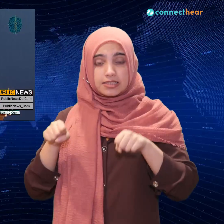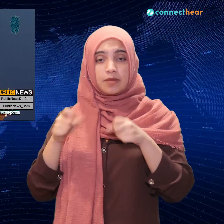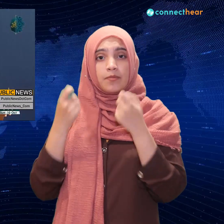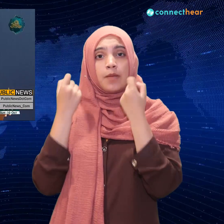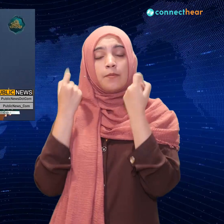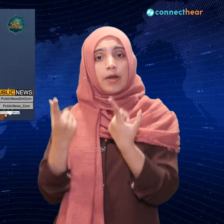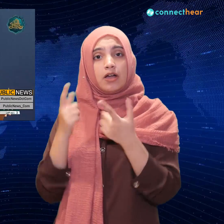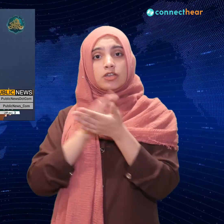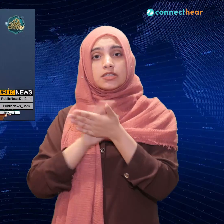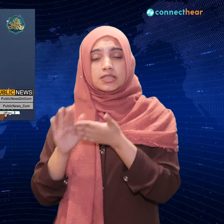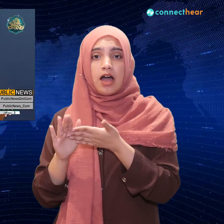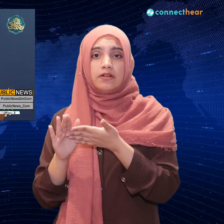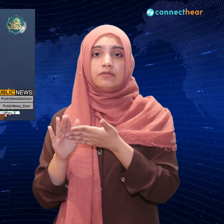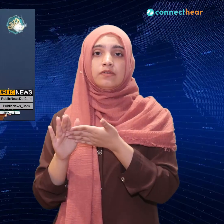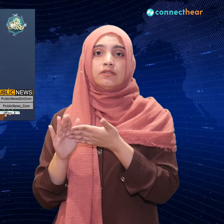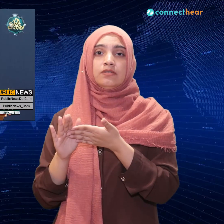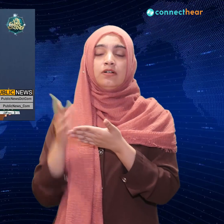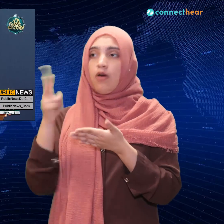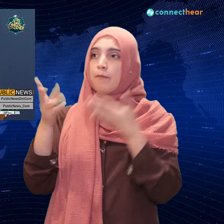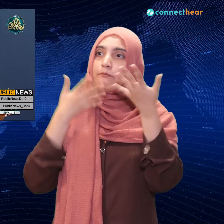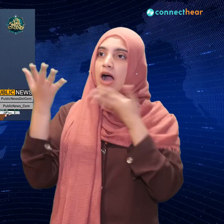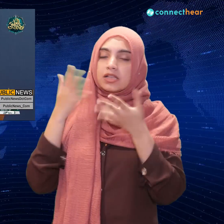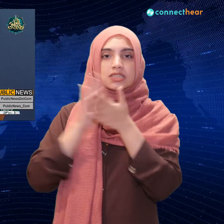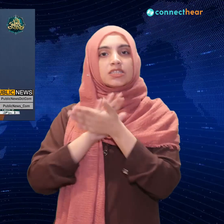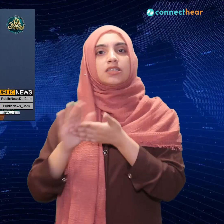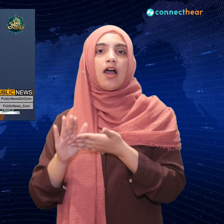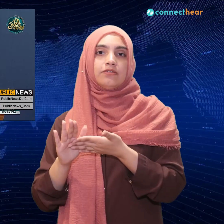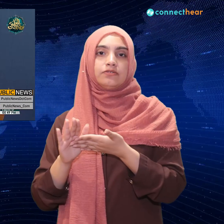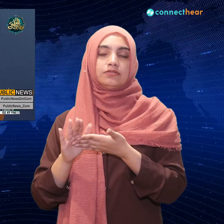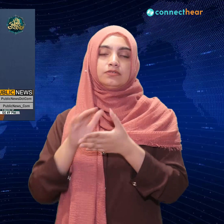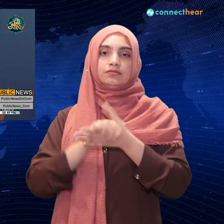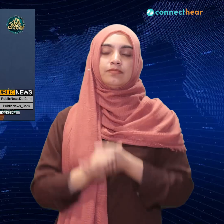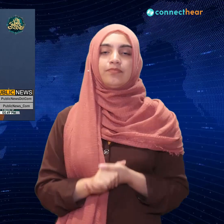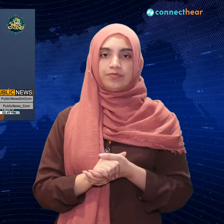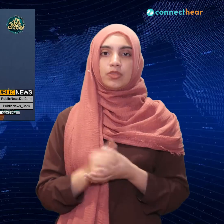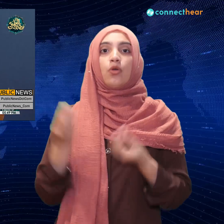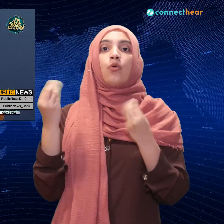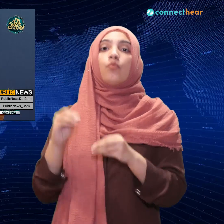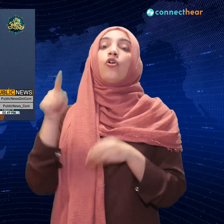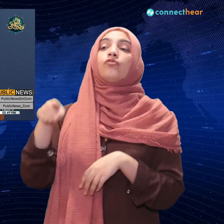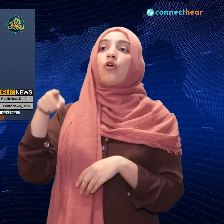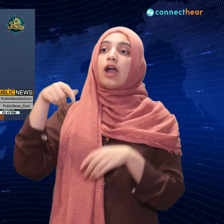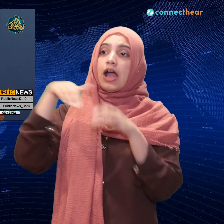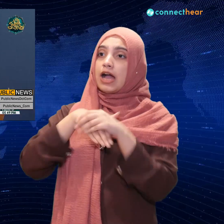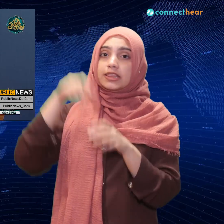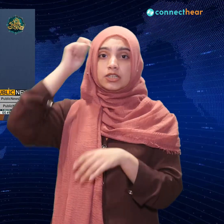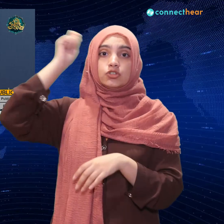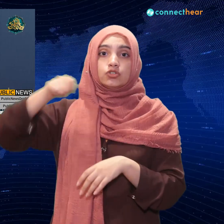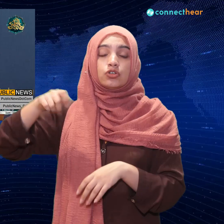وہ عام شہریوں سے انہوں نے زیادہ اوپر رکھی ہوئی تھی. اور ان کی عدالتوں میں یہ تھا کہ